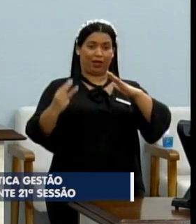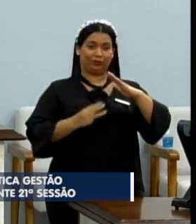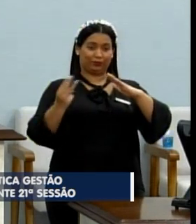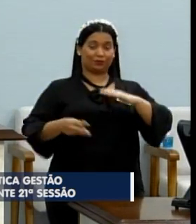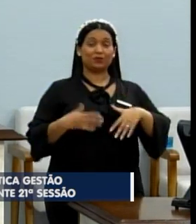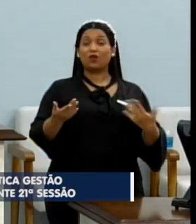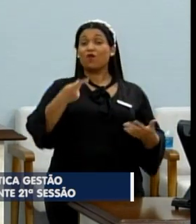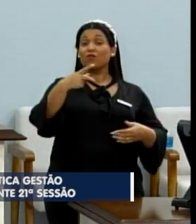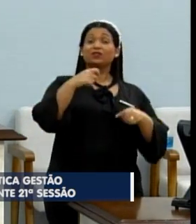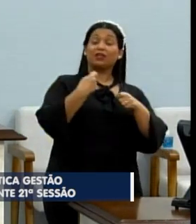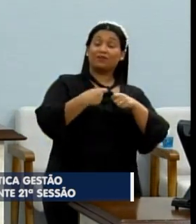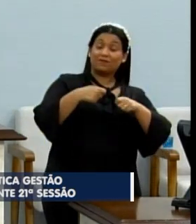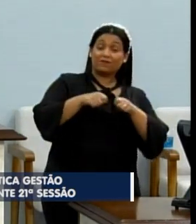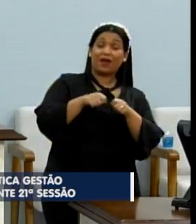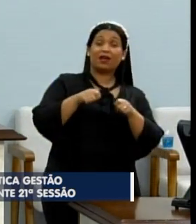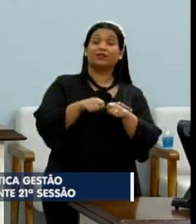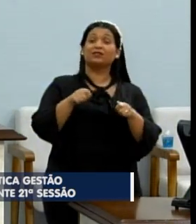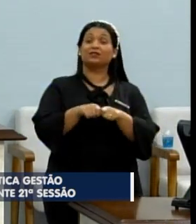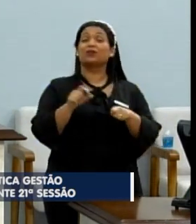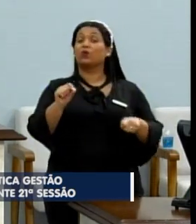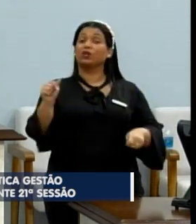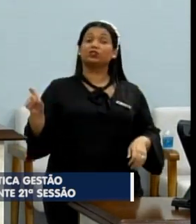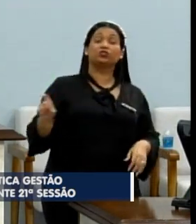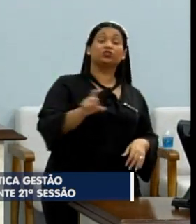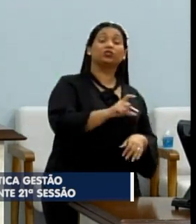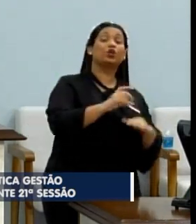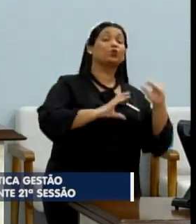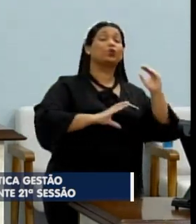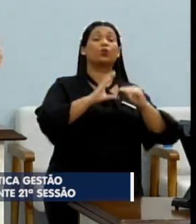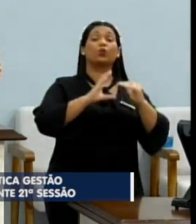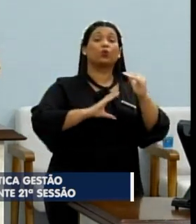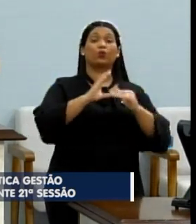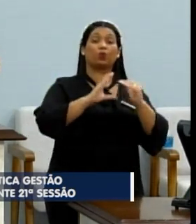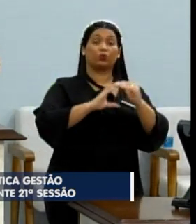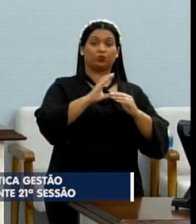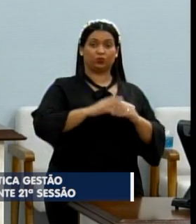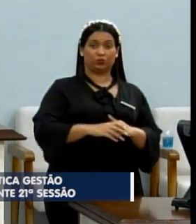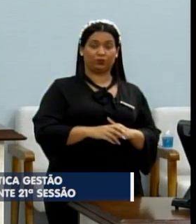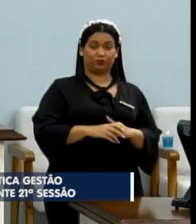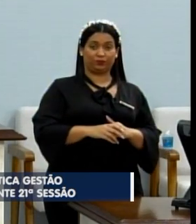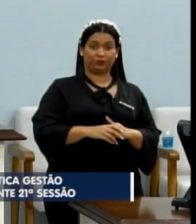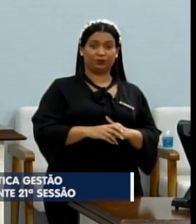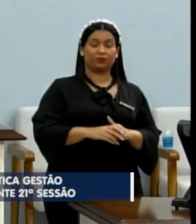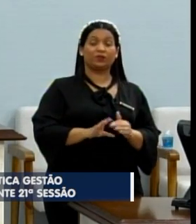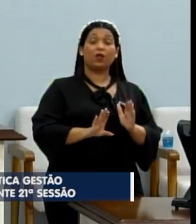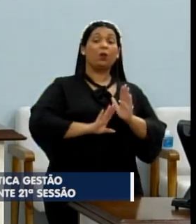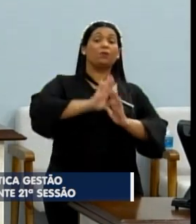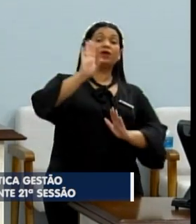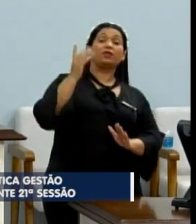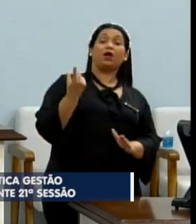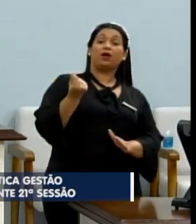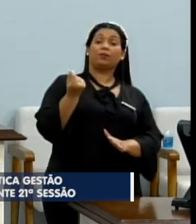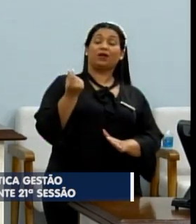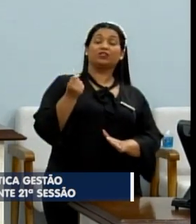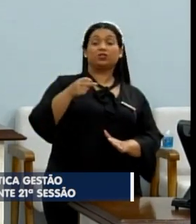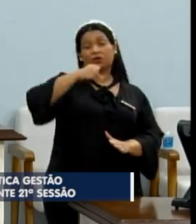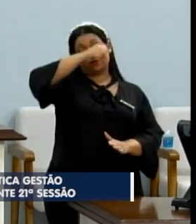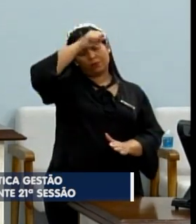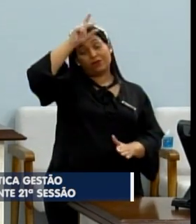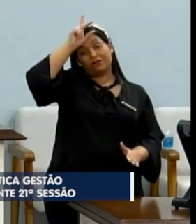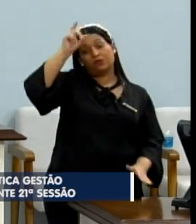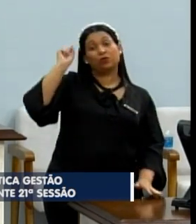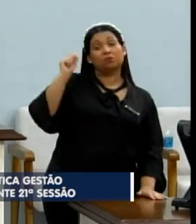tem que fazer investimento em concurso público sem que aumentar o número de servidores para aumentar arrecadação da Rio Preto prévio